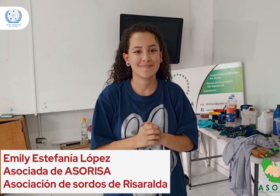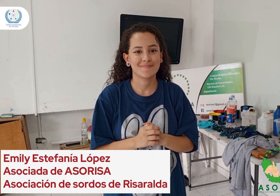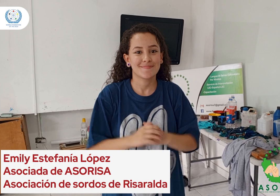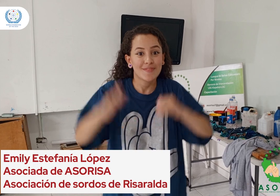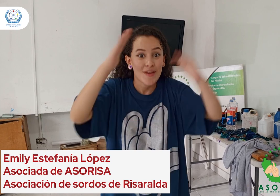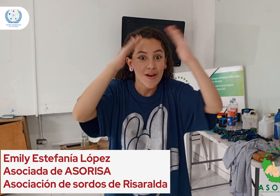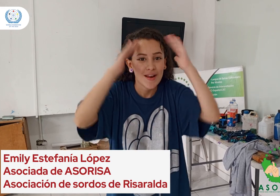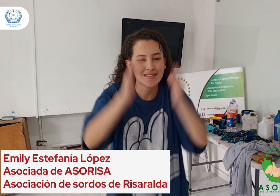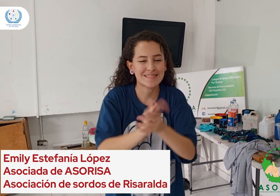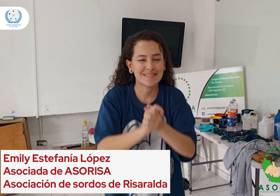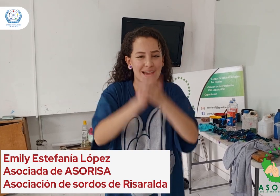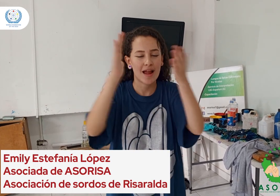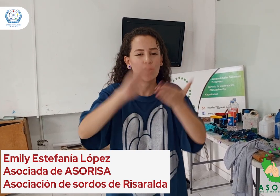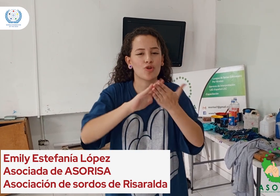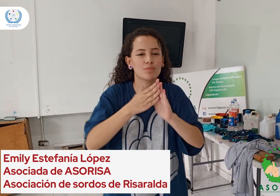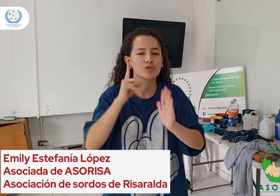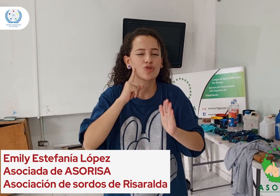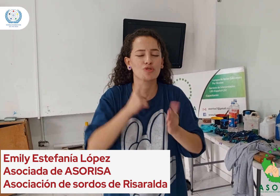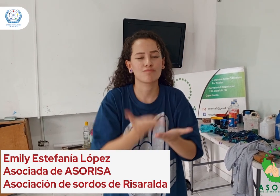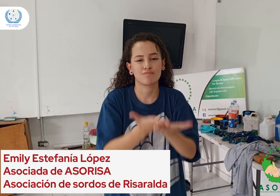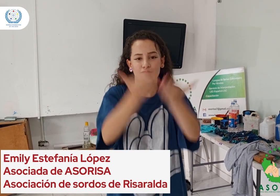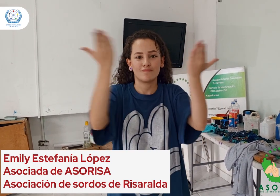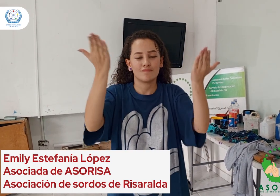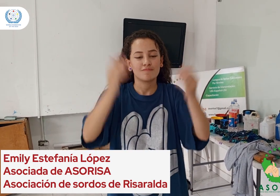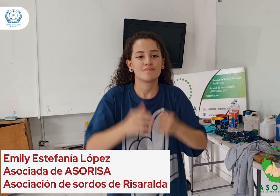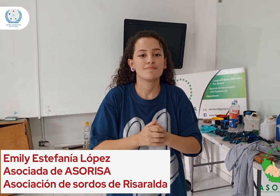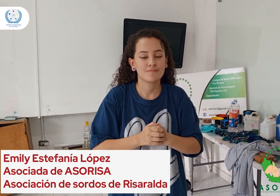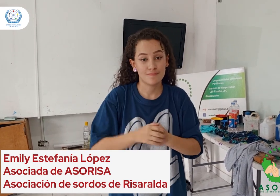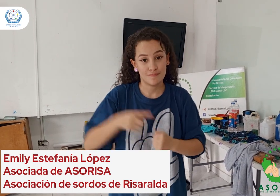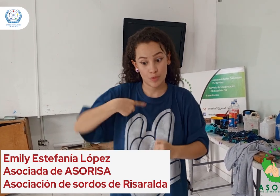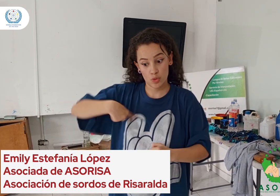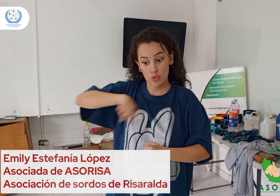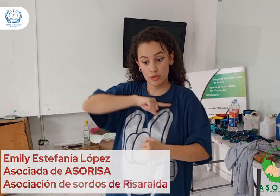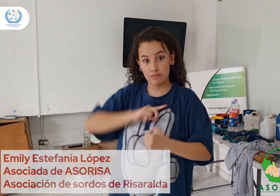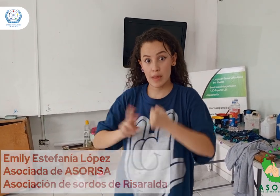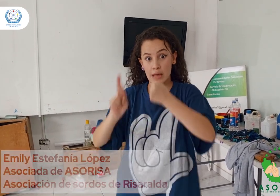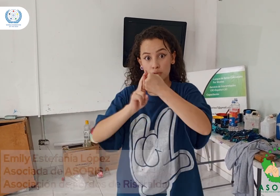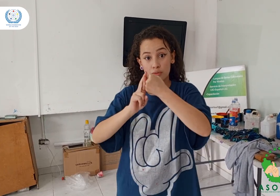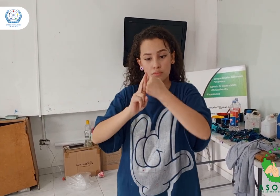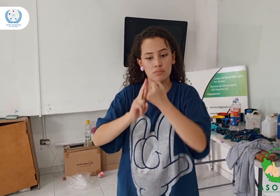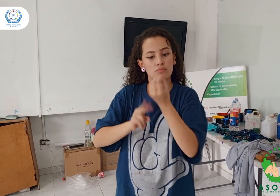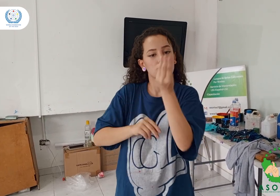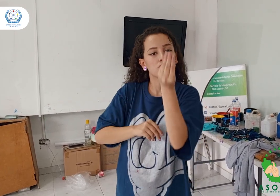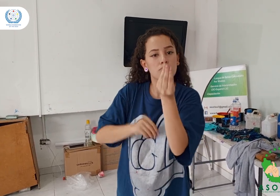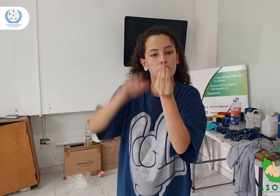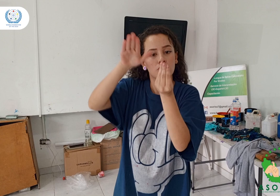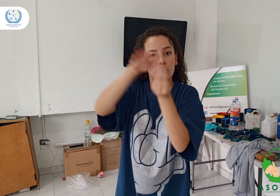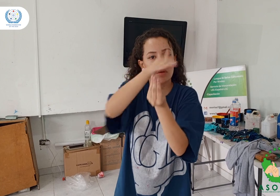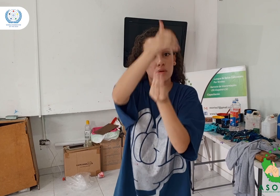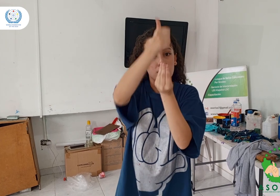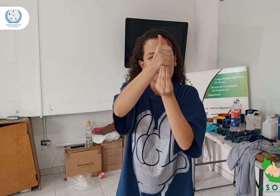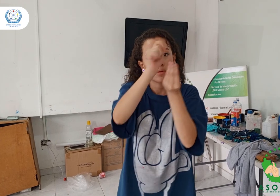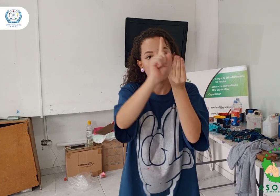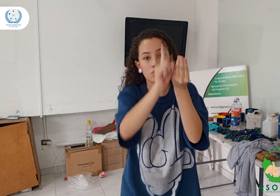Hola, un saludo a toda la comunidad sorda. El Consejo Directivo de la Asociación de Sordos de Risaralda,